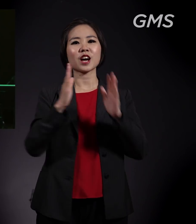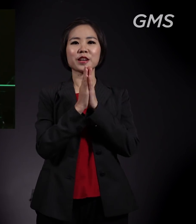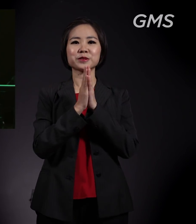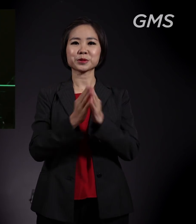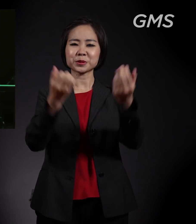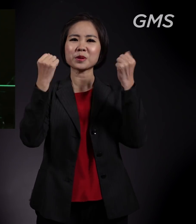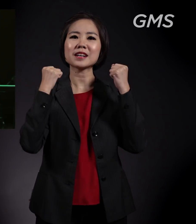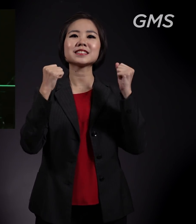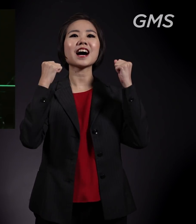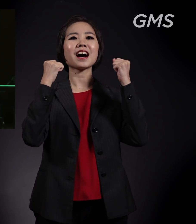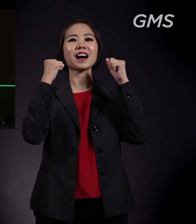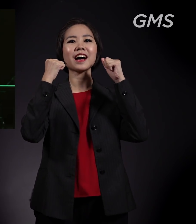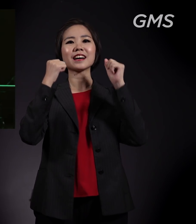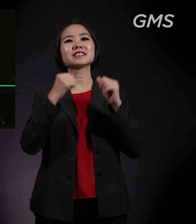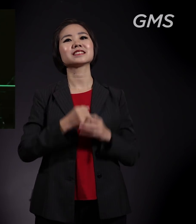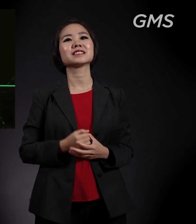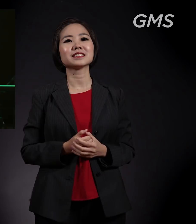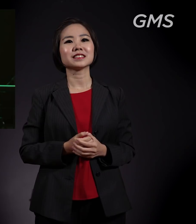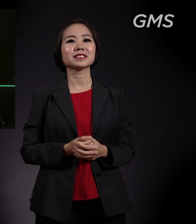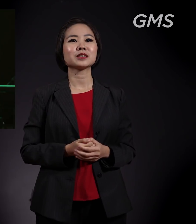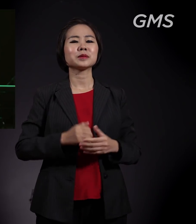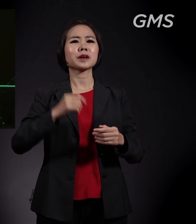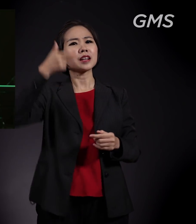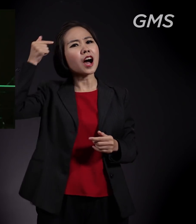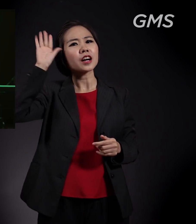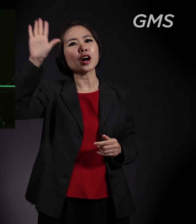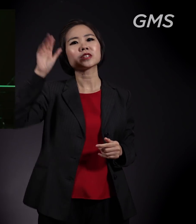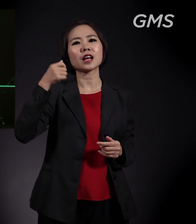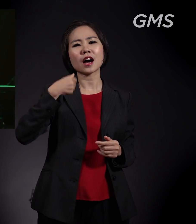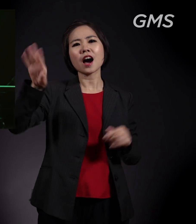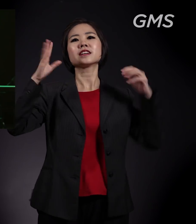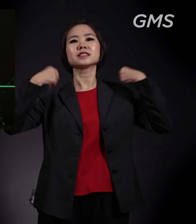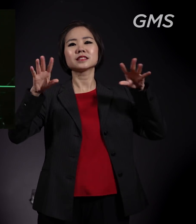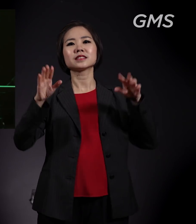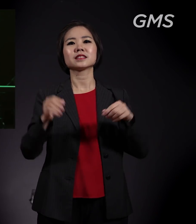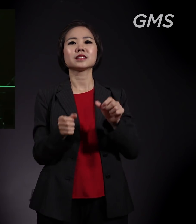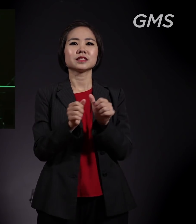hormat dan kuasa, sebab kau telah